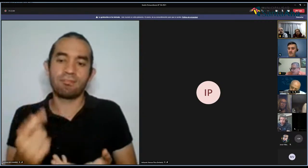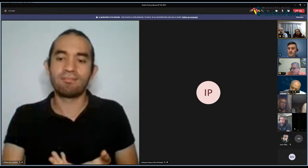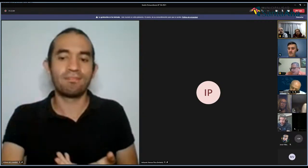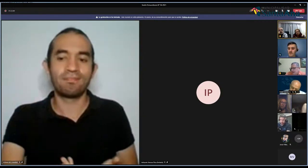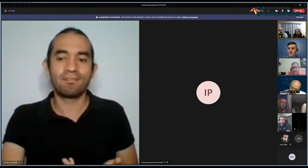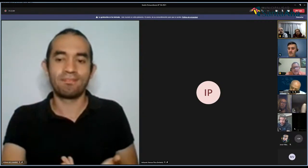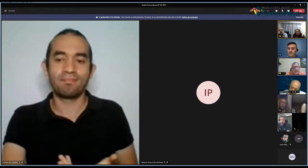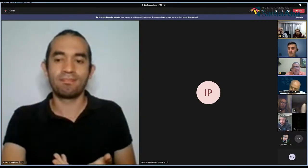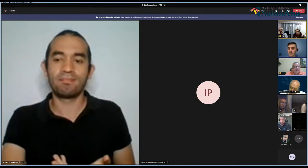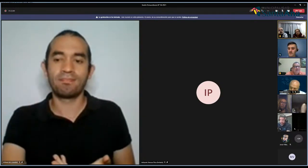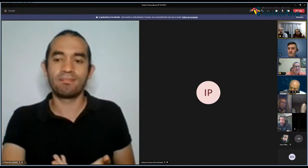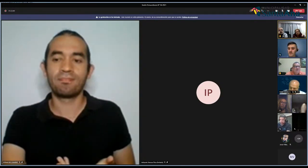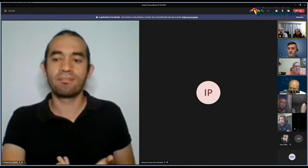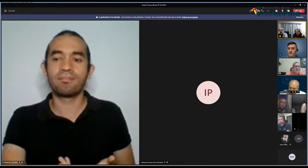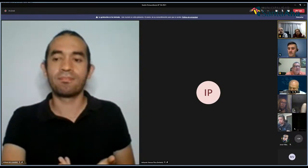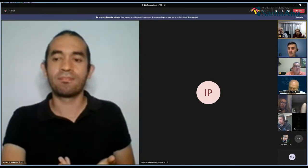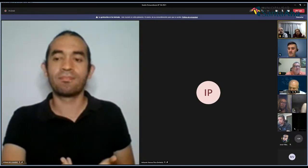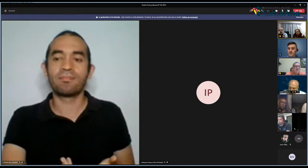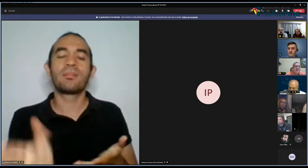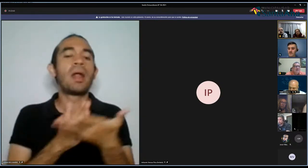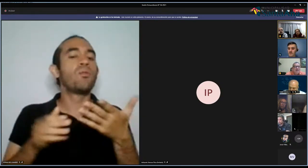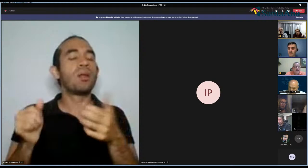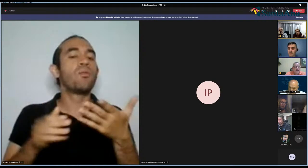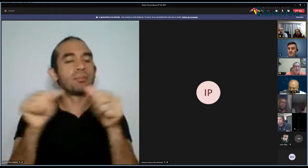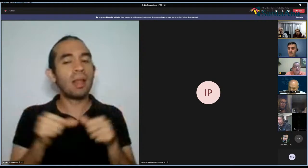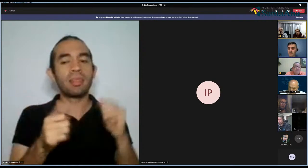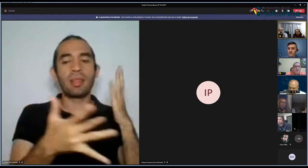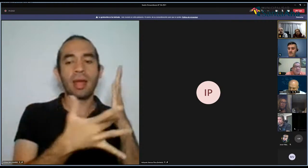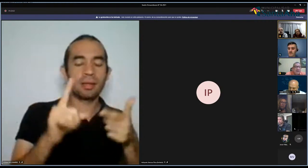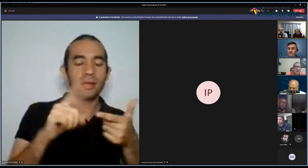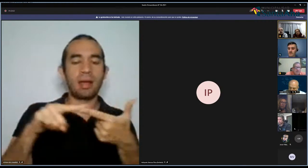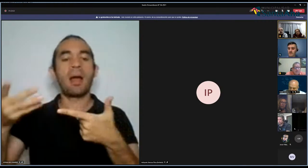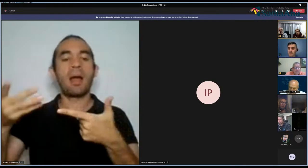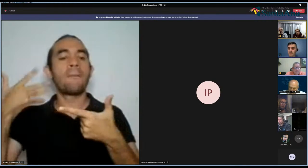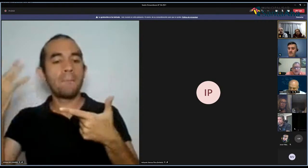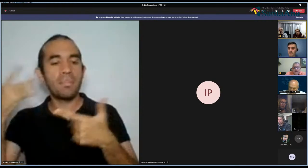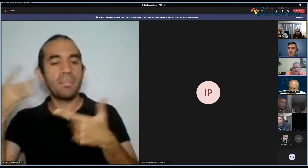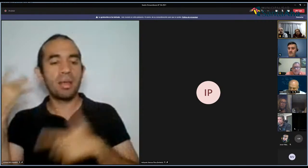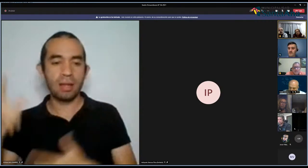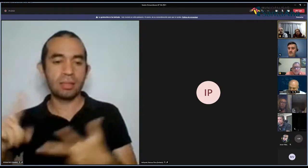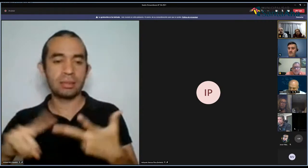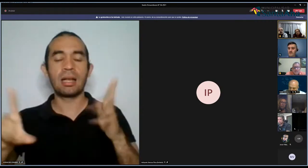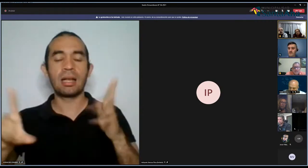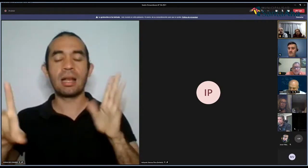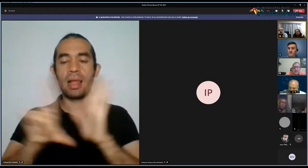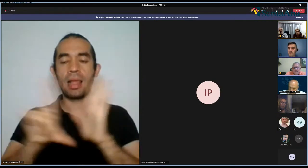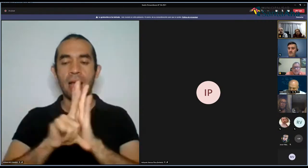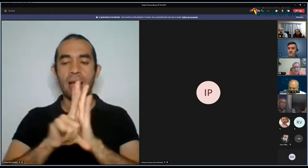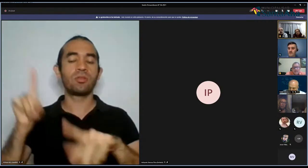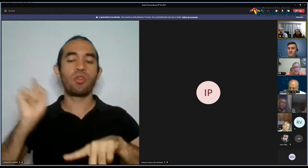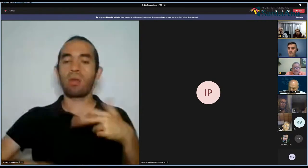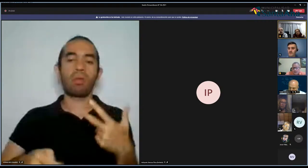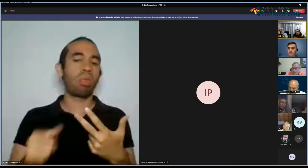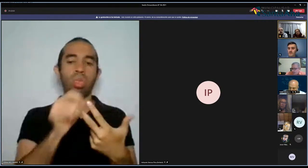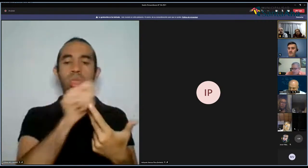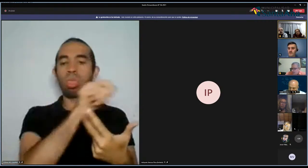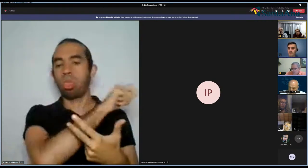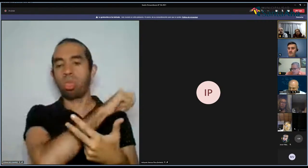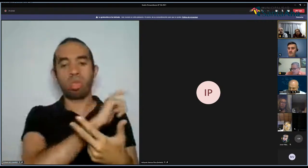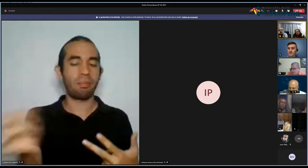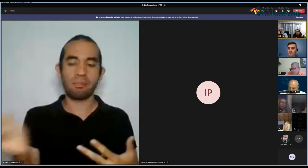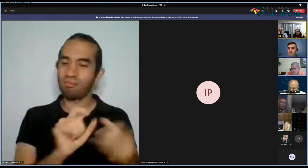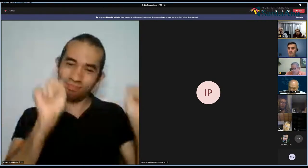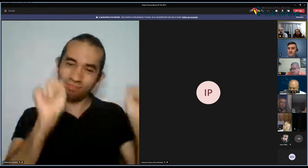ambientales y legales que nosotros también tenemos que que cumplir no podemos brincarnos ss ese sistema y